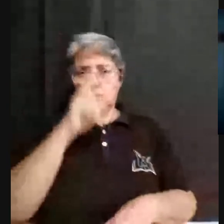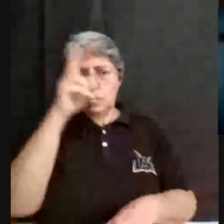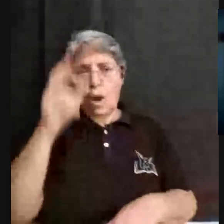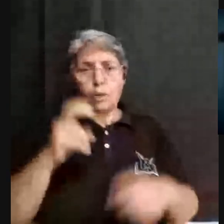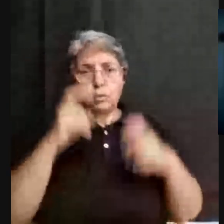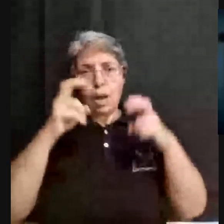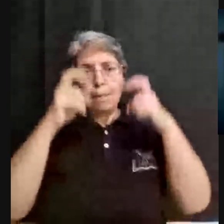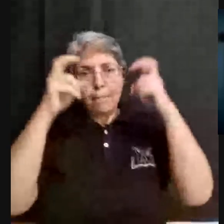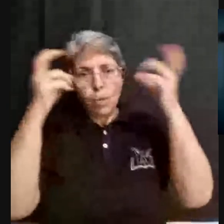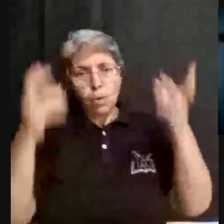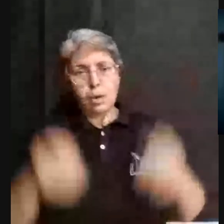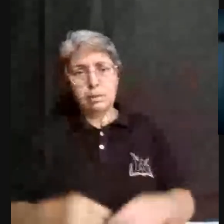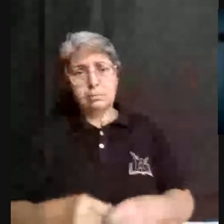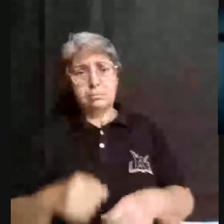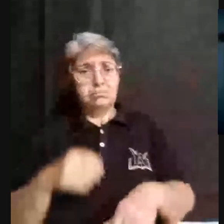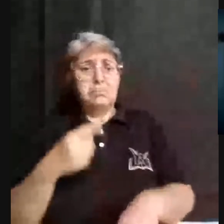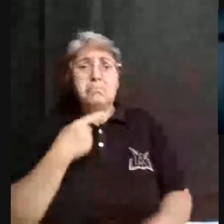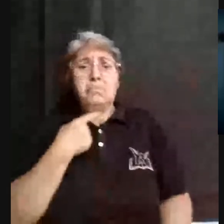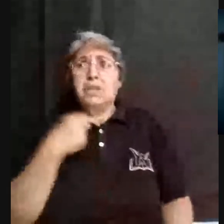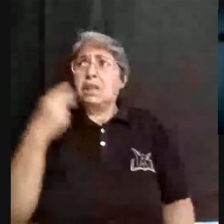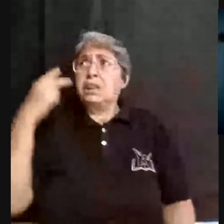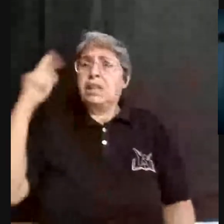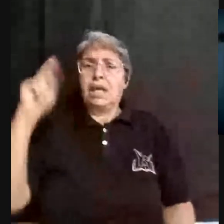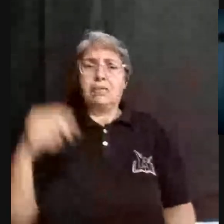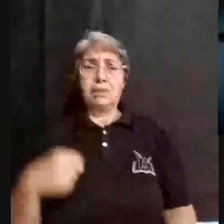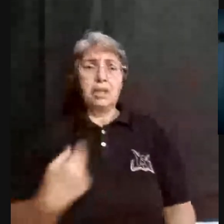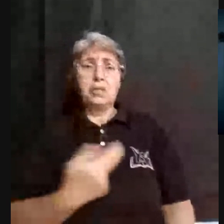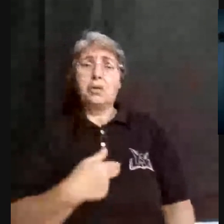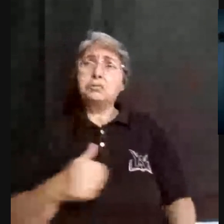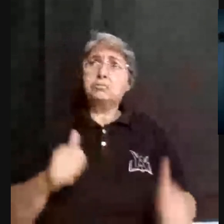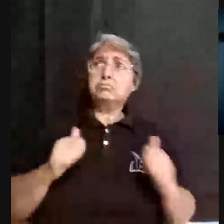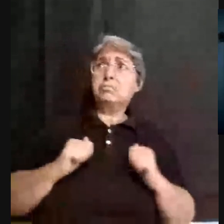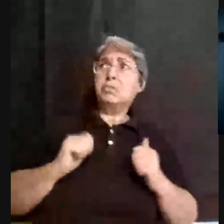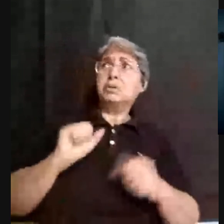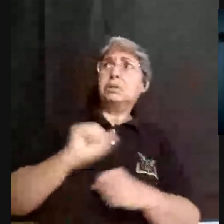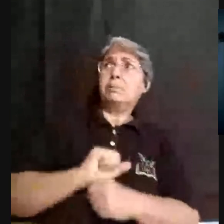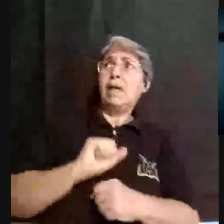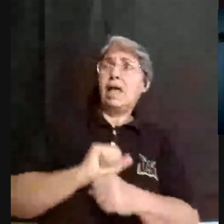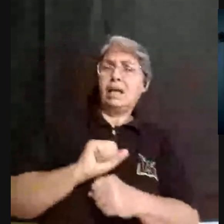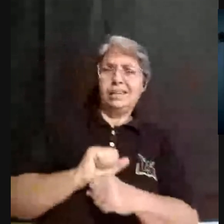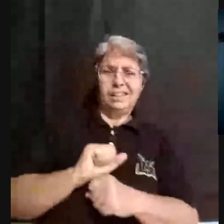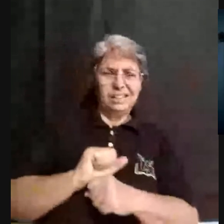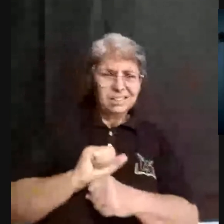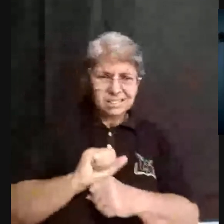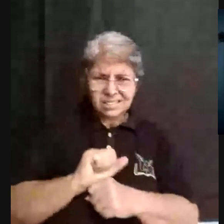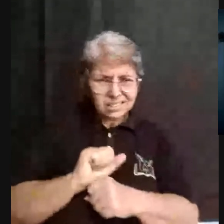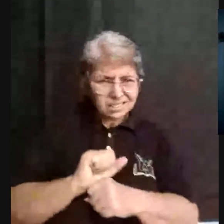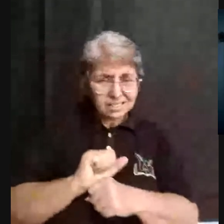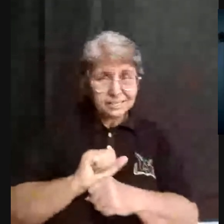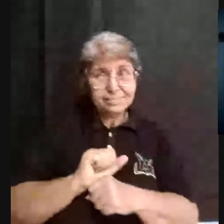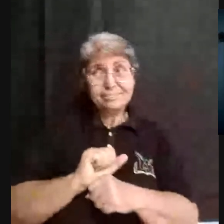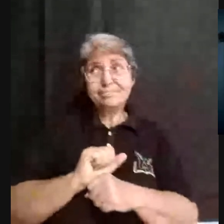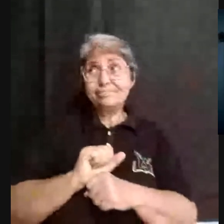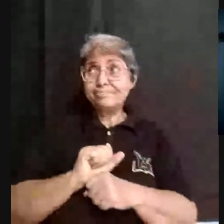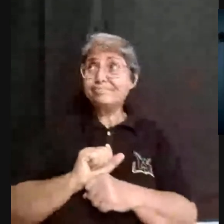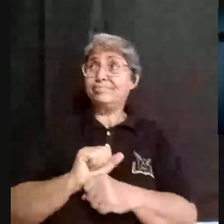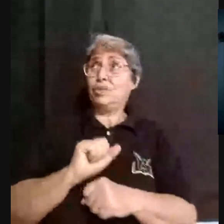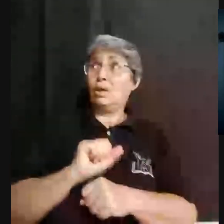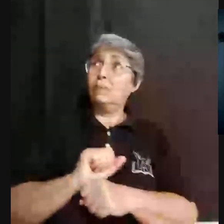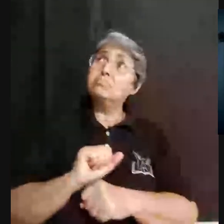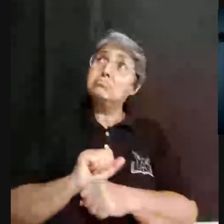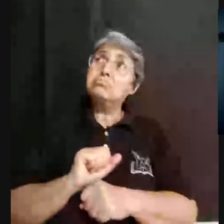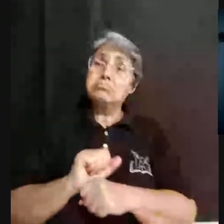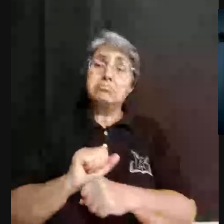E nós somos apenas espectadores desse processo. Nós apenas aguardamos que o alto